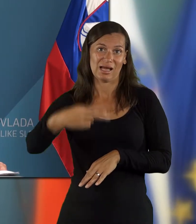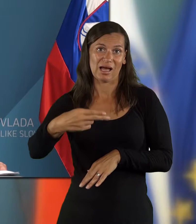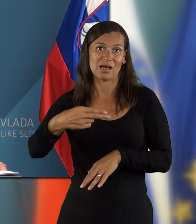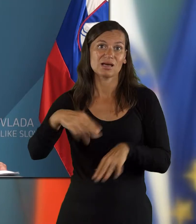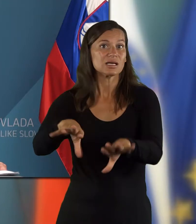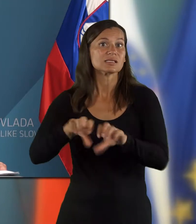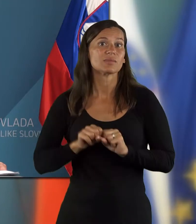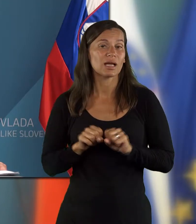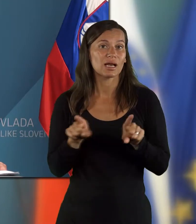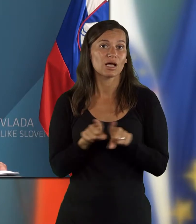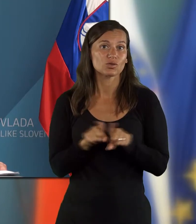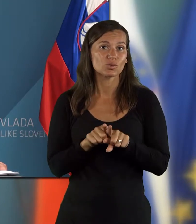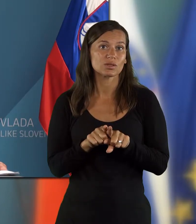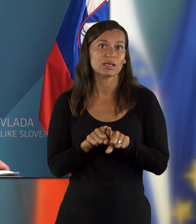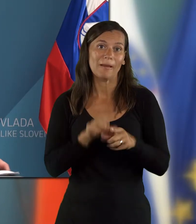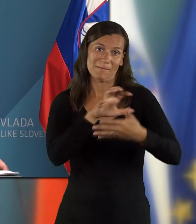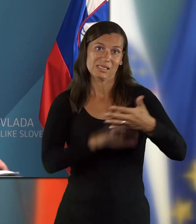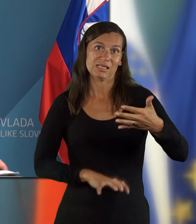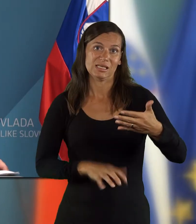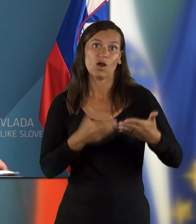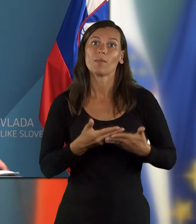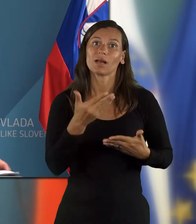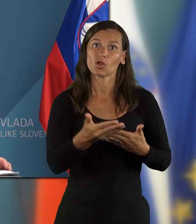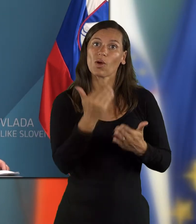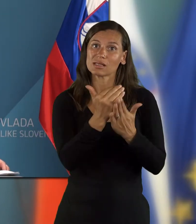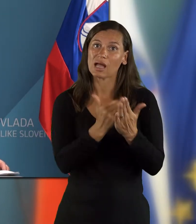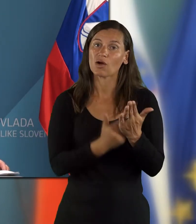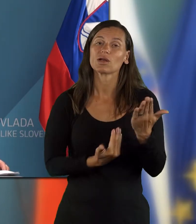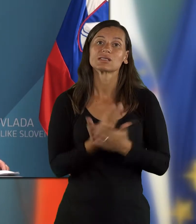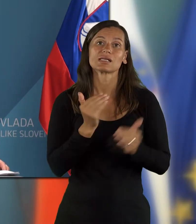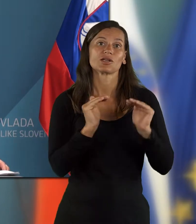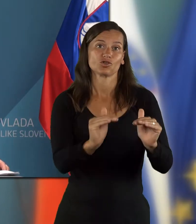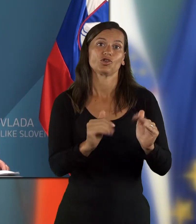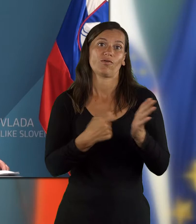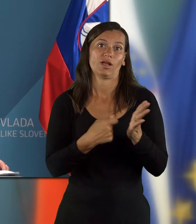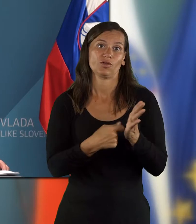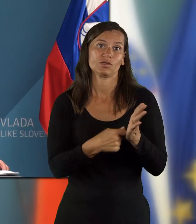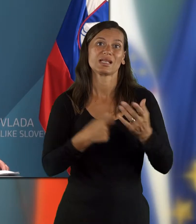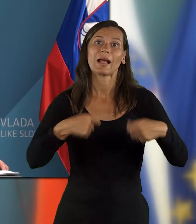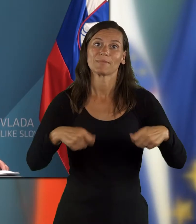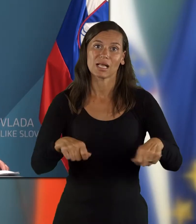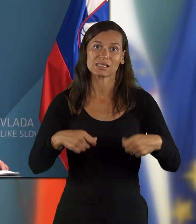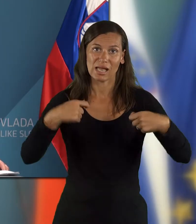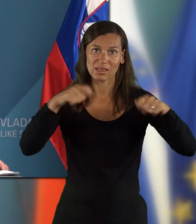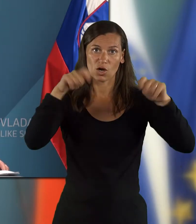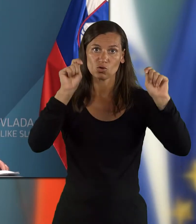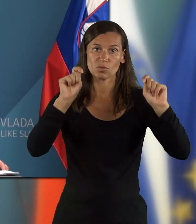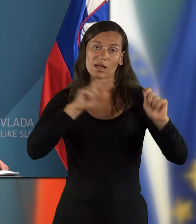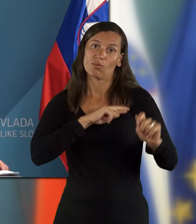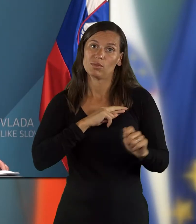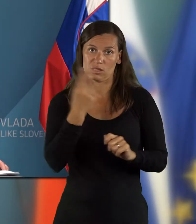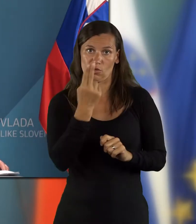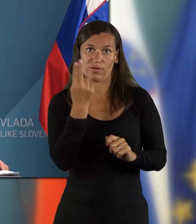SDH-ju sprejela tudi besedilo predloga zakona za zaščito vrednosti kapitalske naložbe